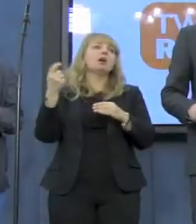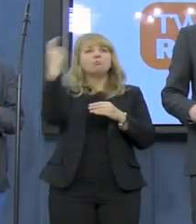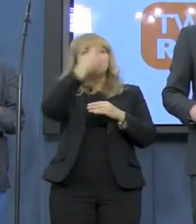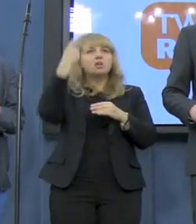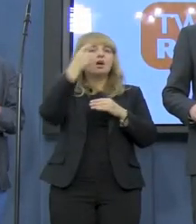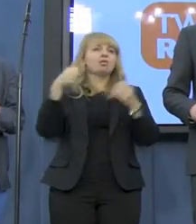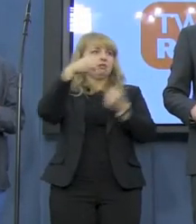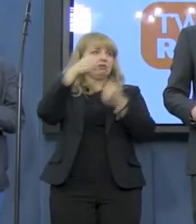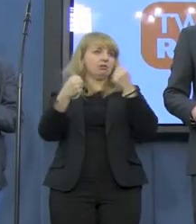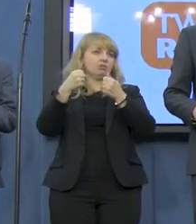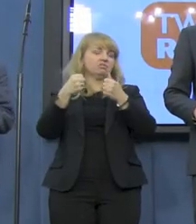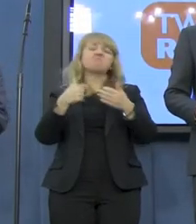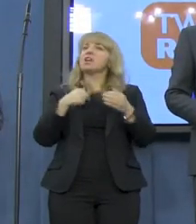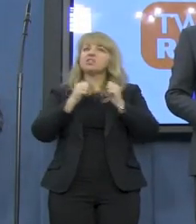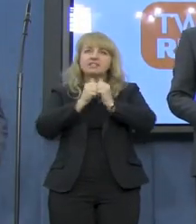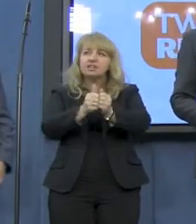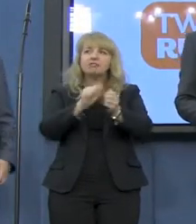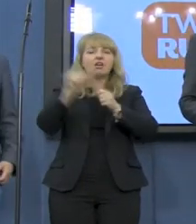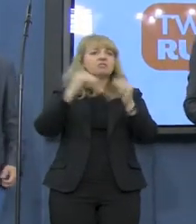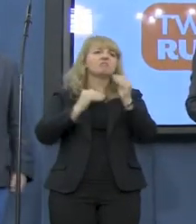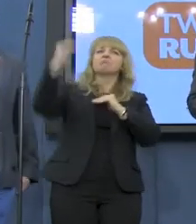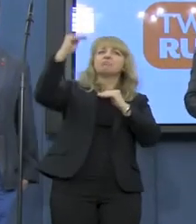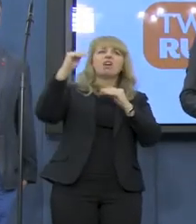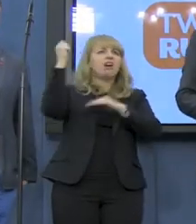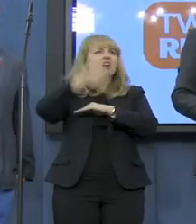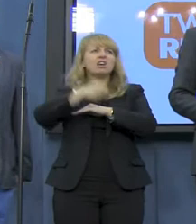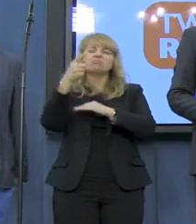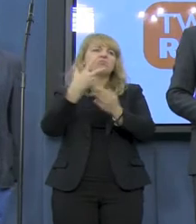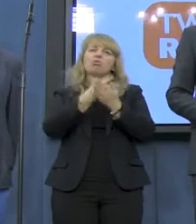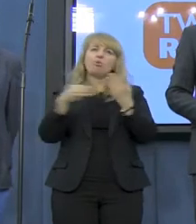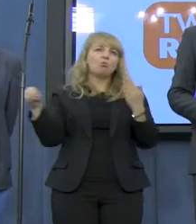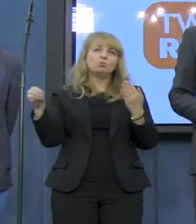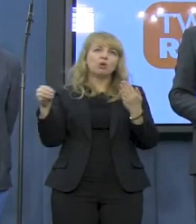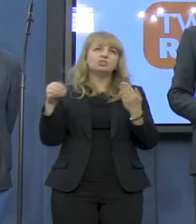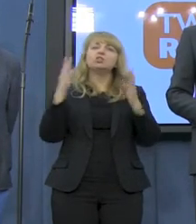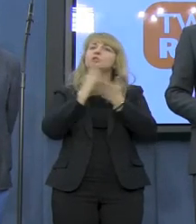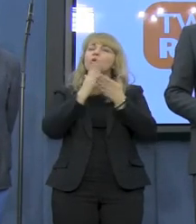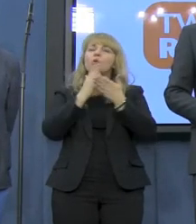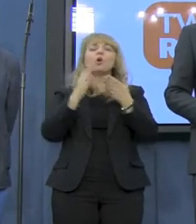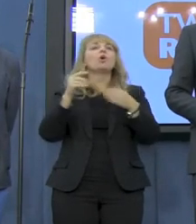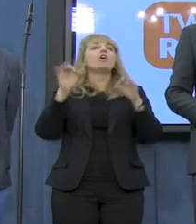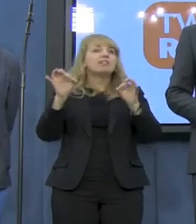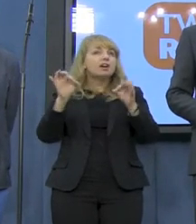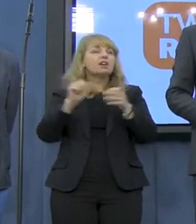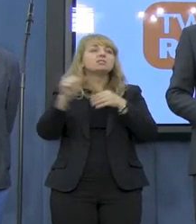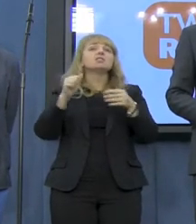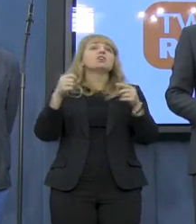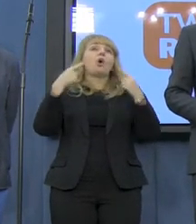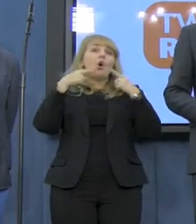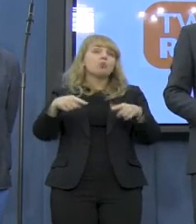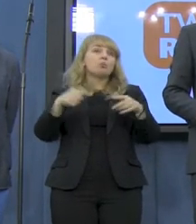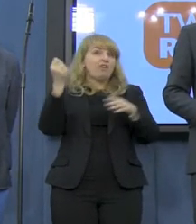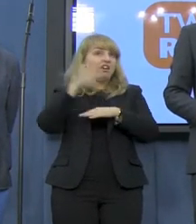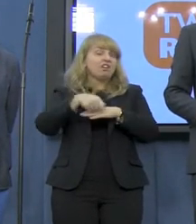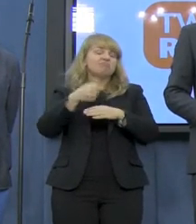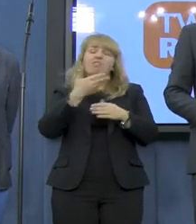kierowców, ponieważ naszym zdaniem podnoszenie w jakikolwiek sposób odpowiedzialności karnej w obecnym już stanie prawnym nie ma sensu, ponieważ